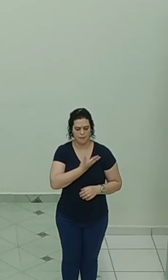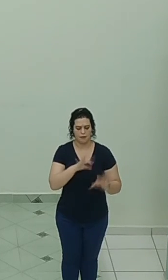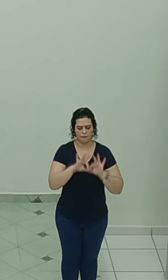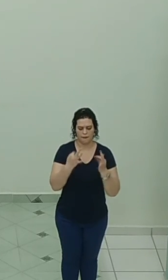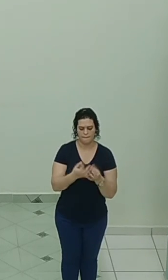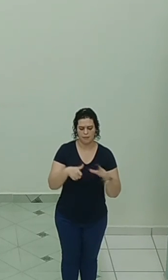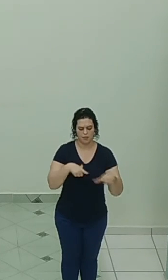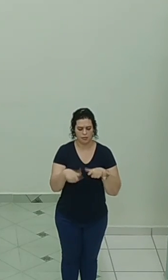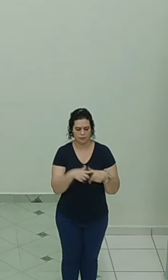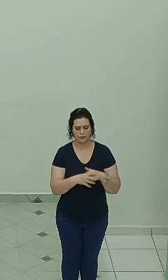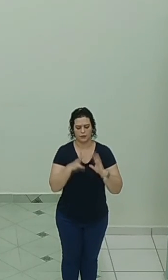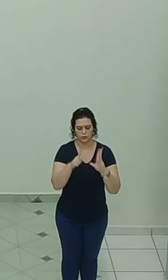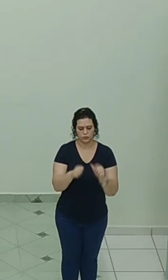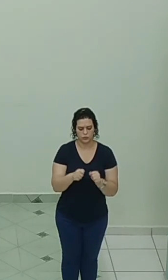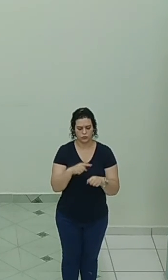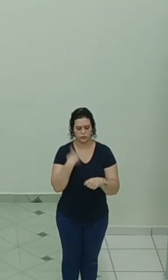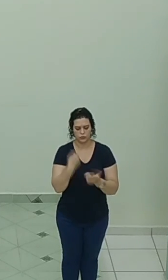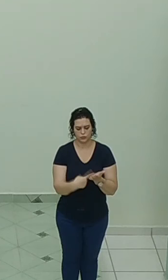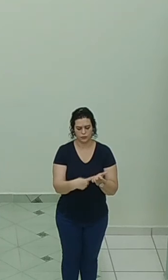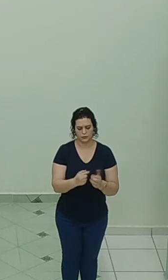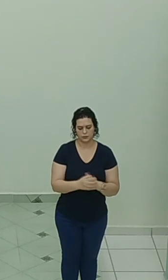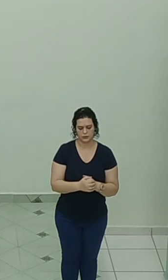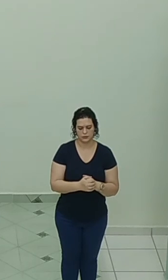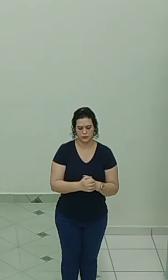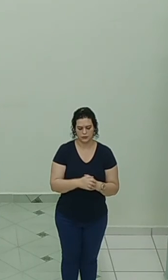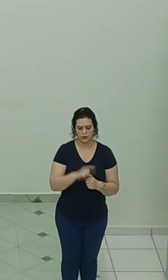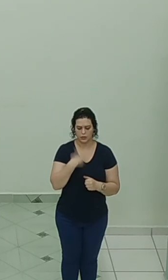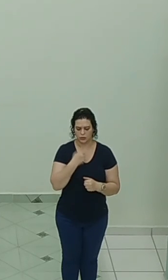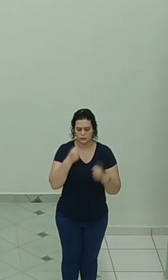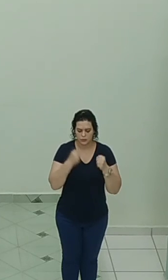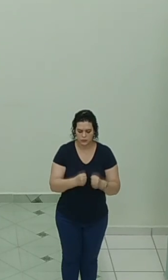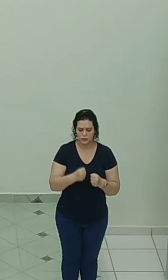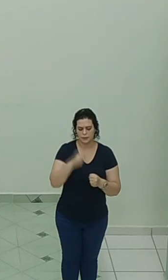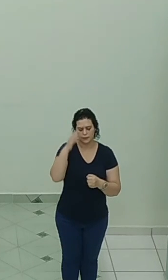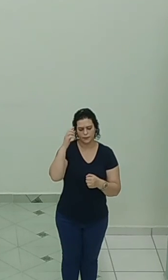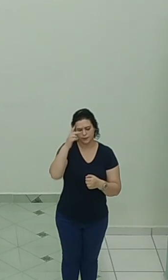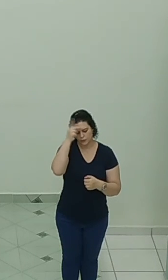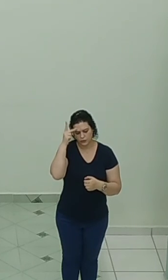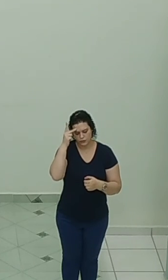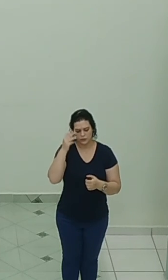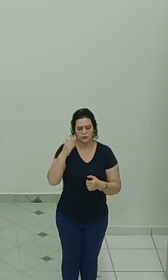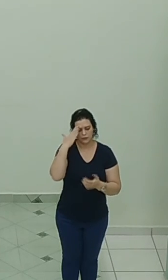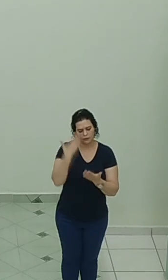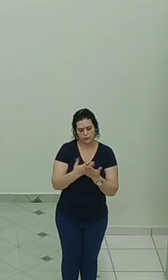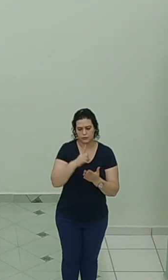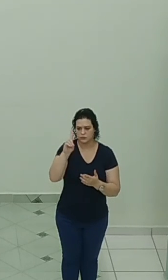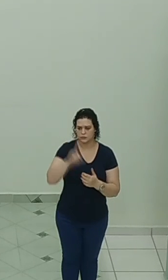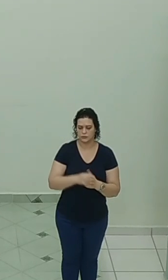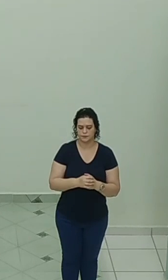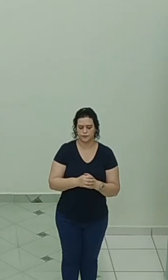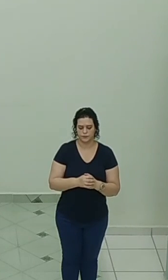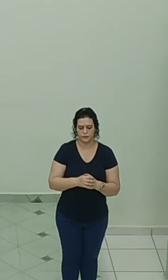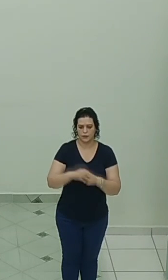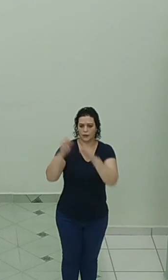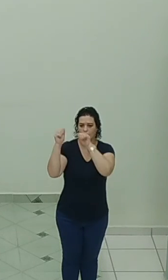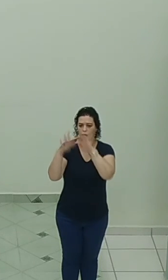e sejamos realmente gente que glorifica o teu nome. Em nome de Jesus, amém. Que a graça